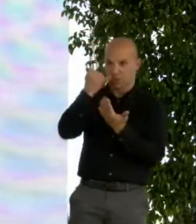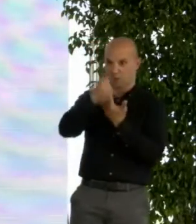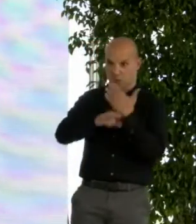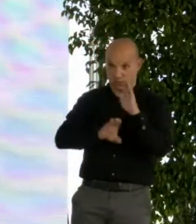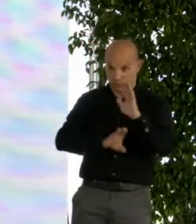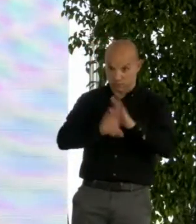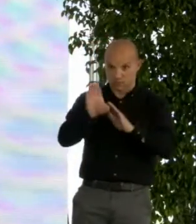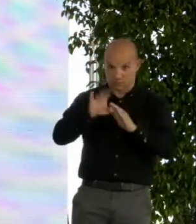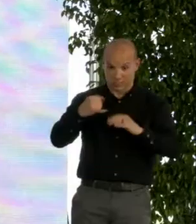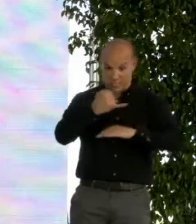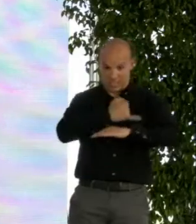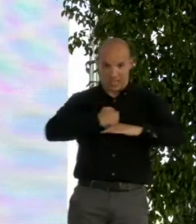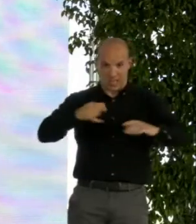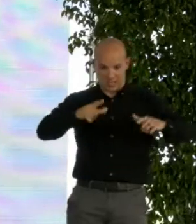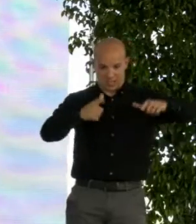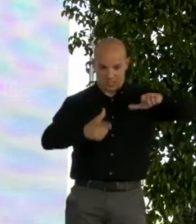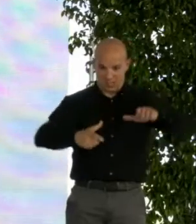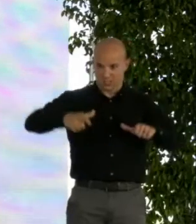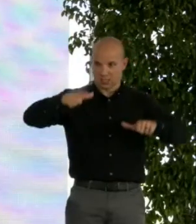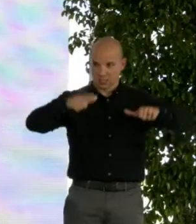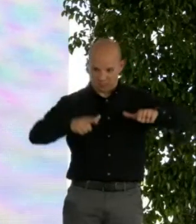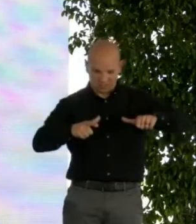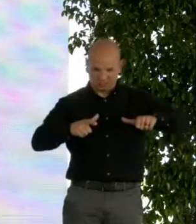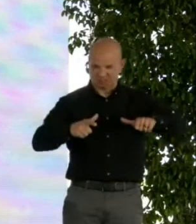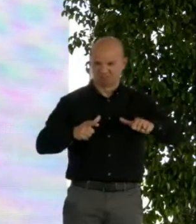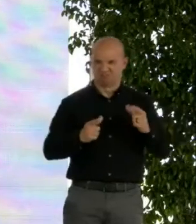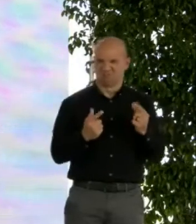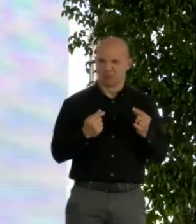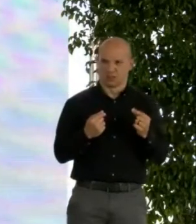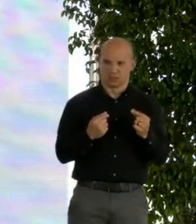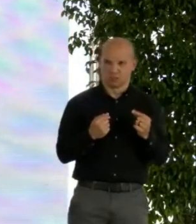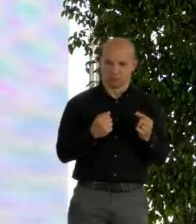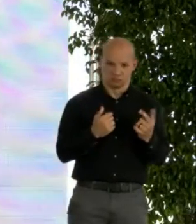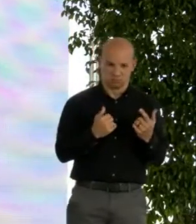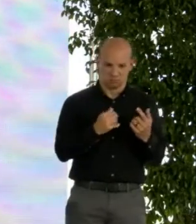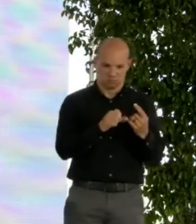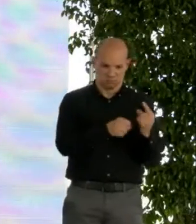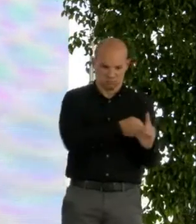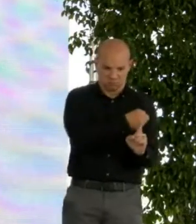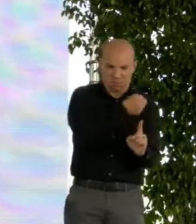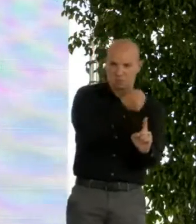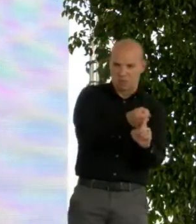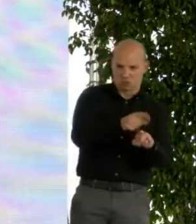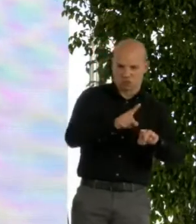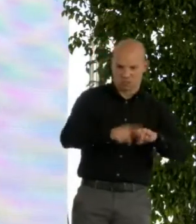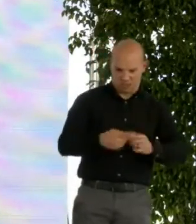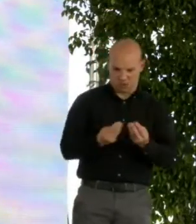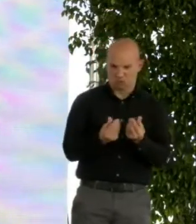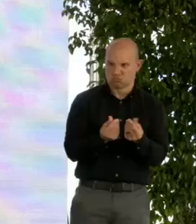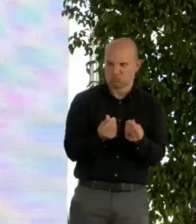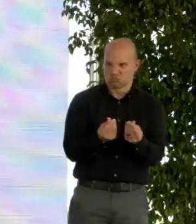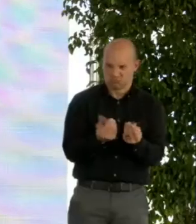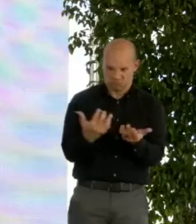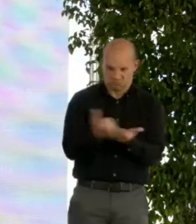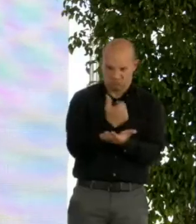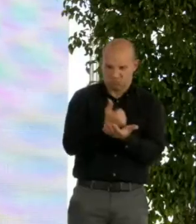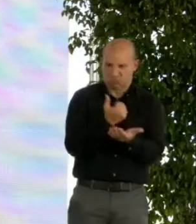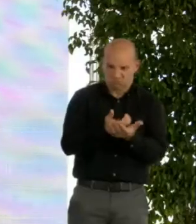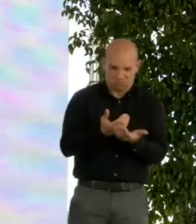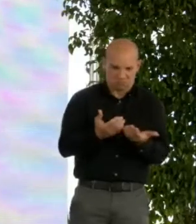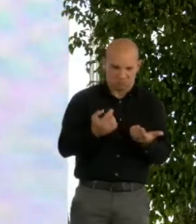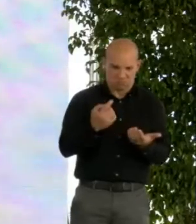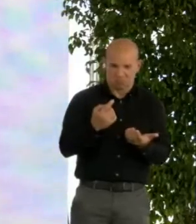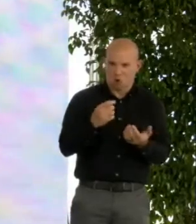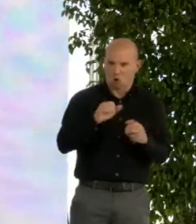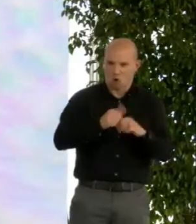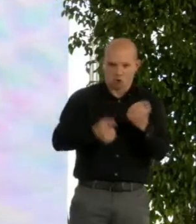de las islas flotantes que han mencionado y qué impacto, de acuerdo al material que se utilice, podría tener ecológicamente hablando en la Bahía de